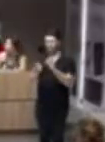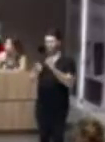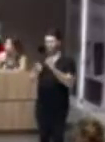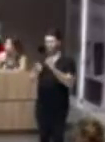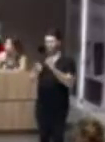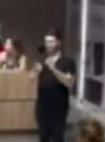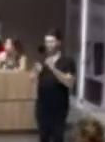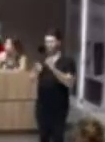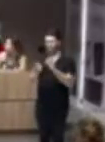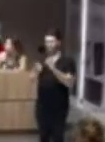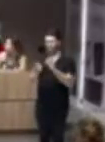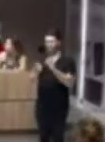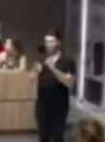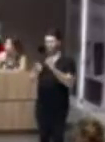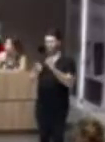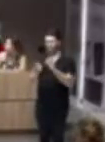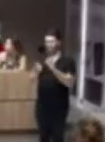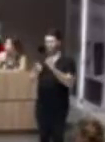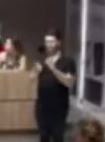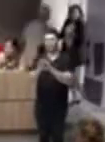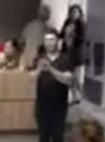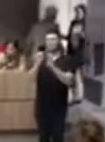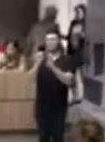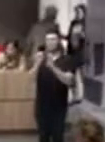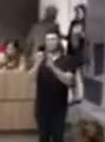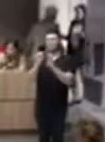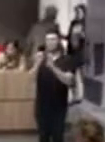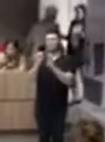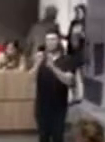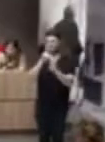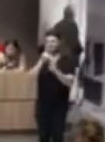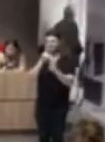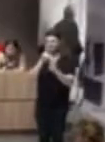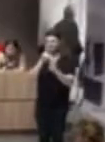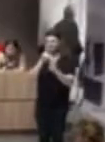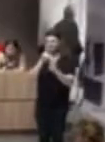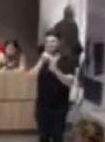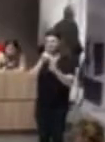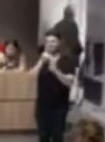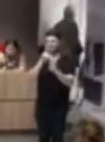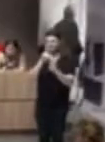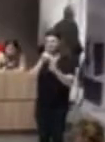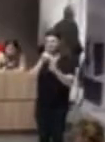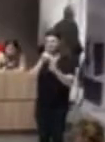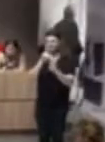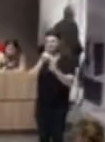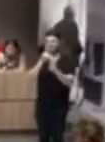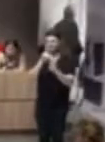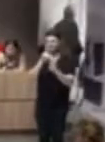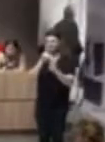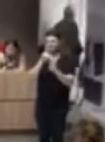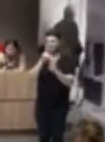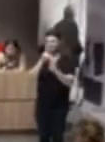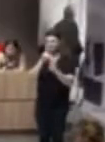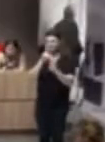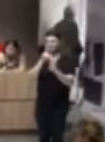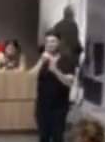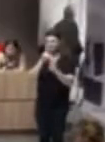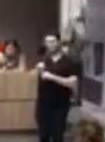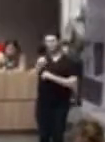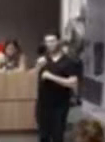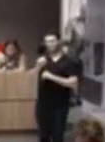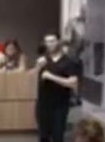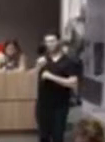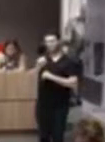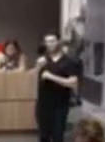obter o fechamento da porta de entrada do Hospital Repouso Santa Lúcia, que fica em Nova Friburgo, um